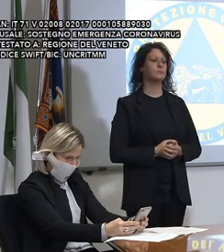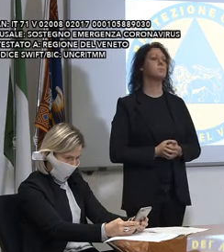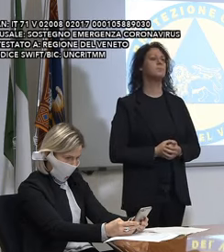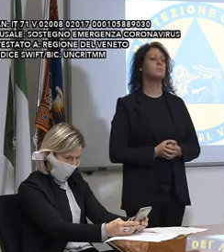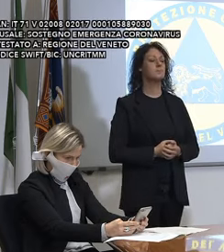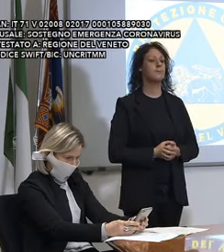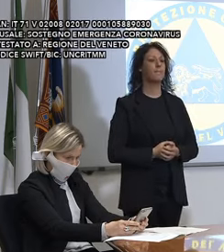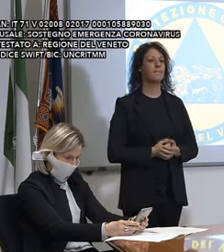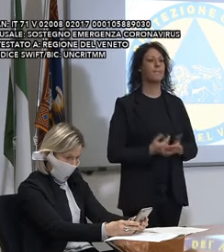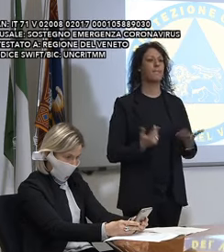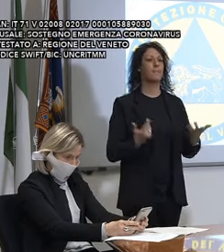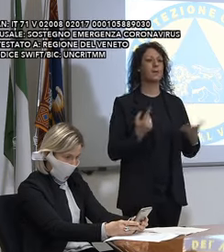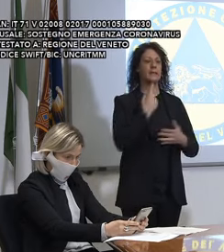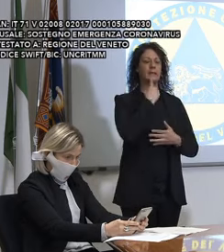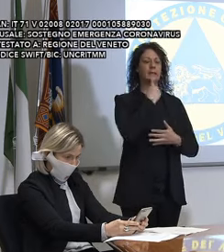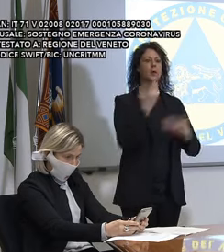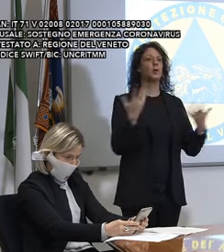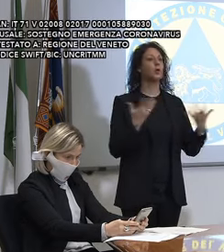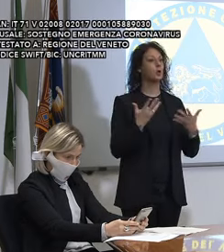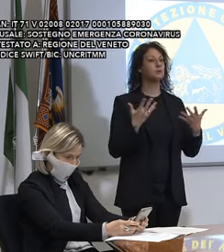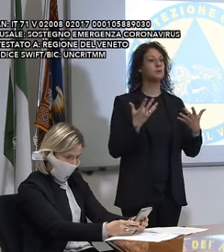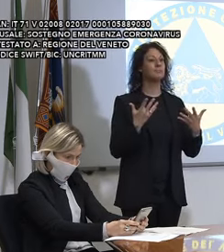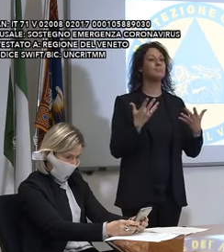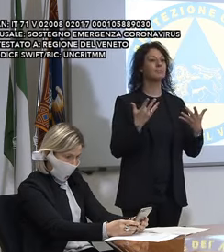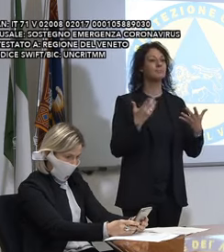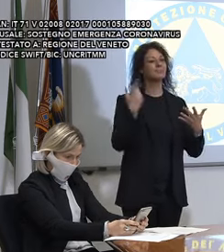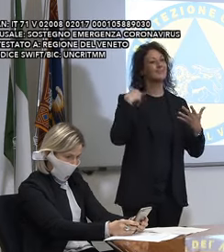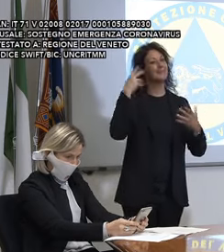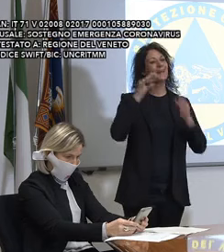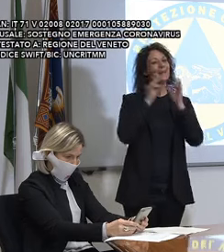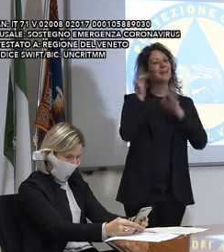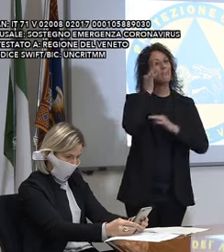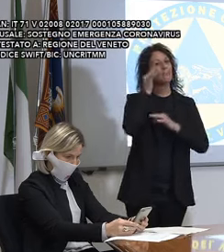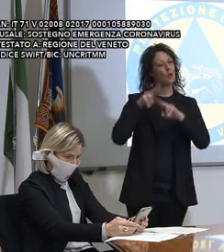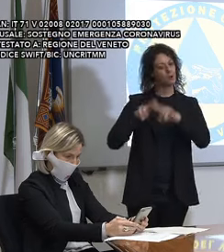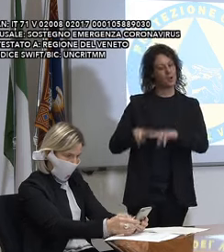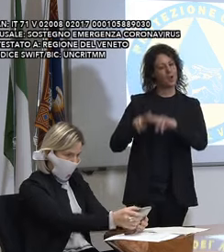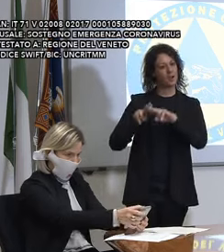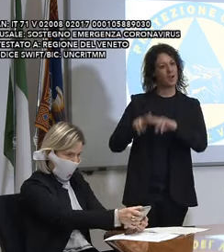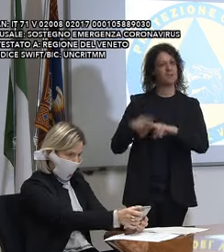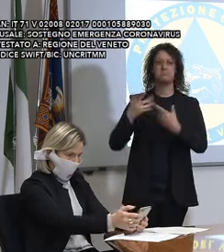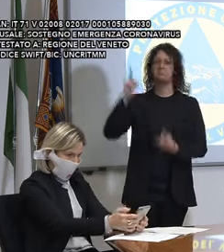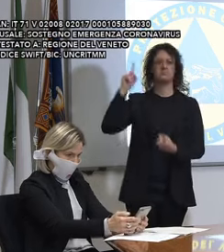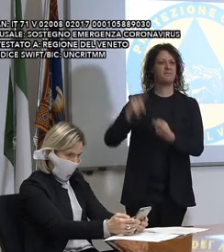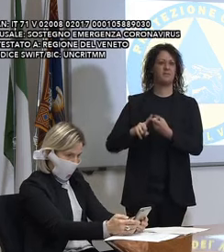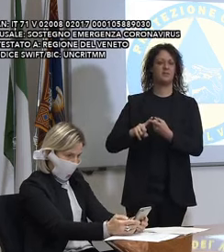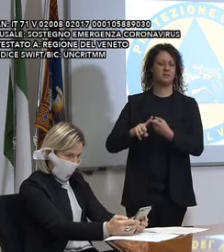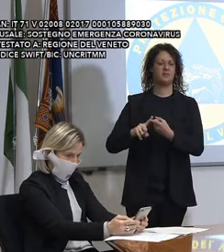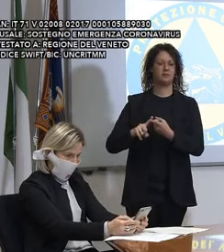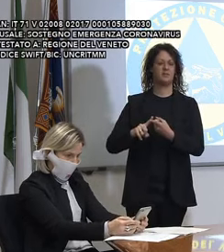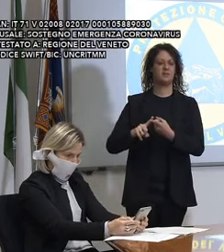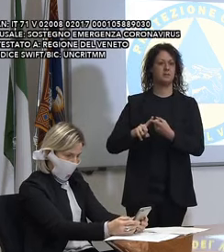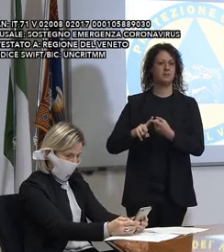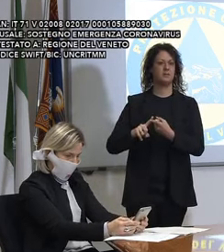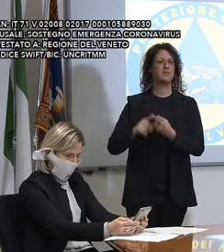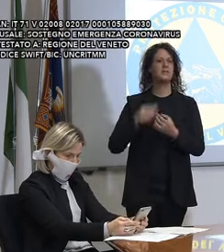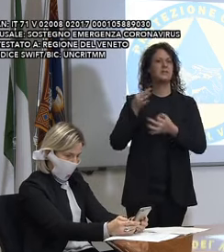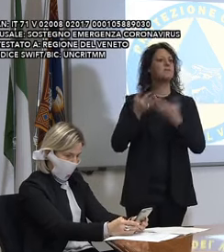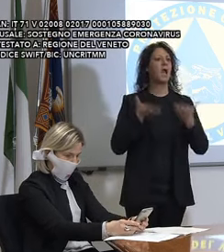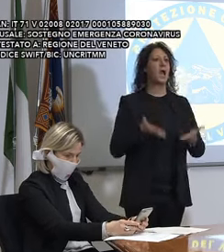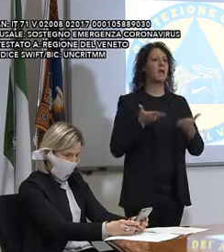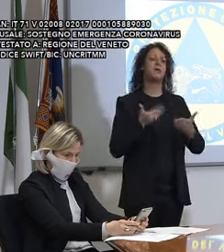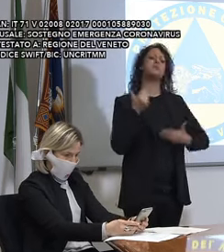dire intanto che ufficialmente abbiamo esaurito tutti i magazzini di tamponi, quindi vuol dire che adesso siamo a